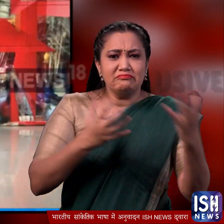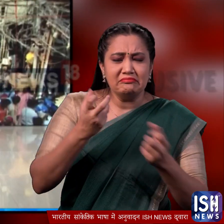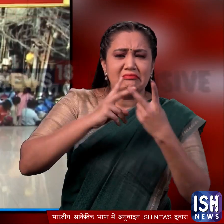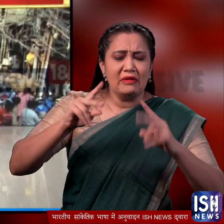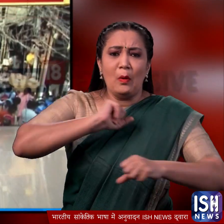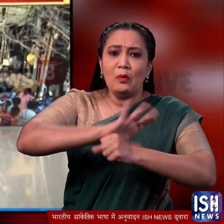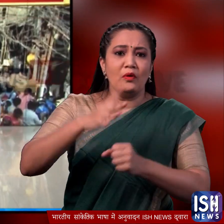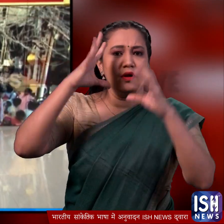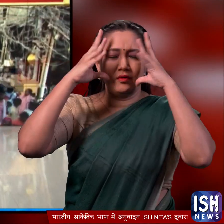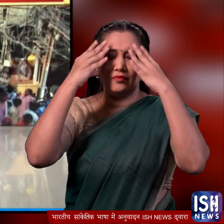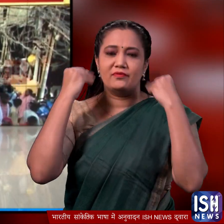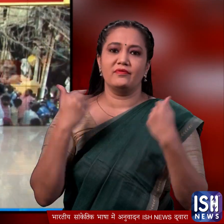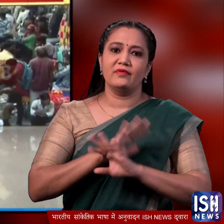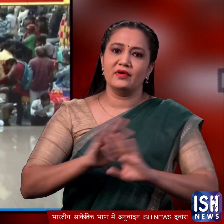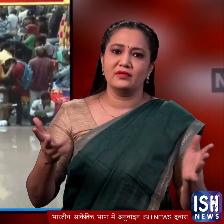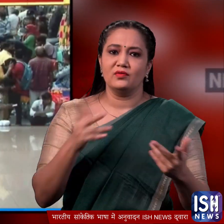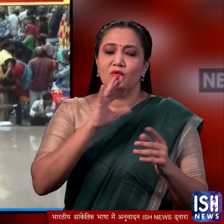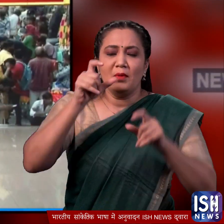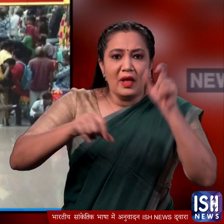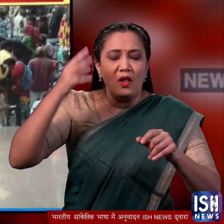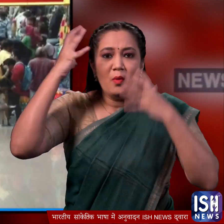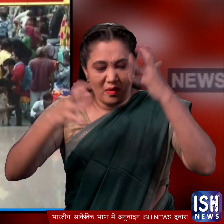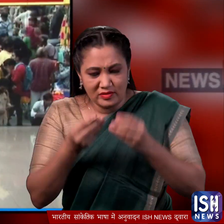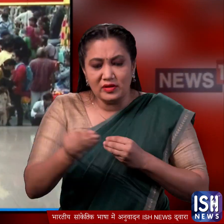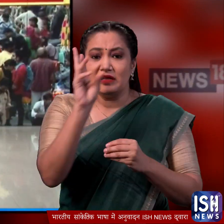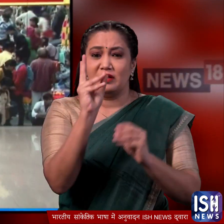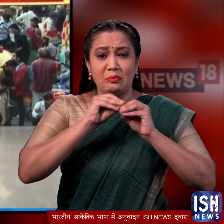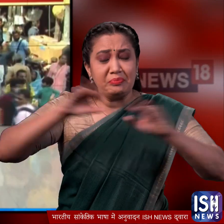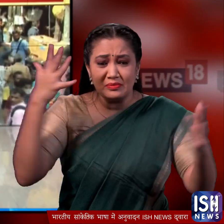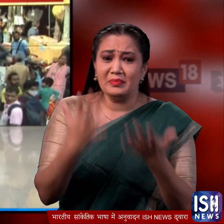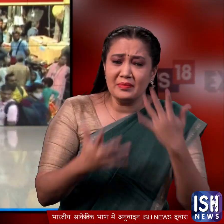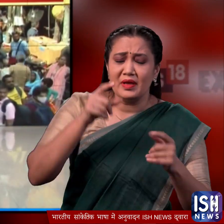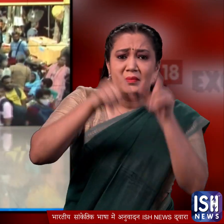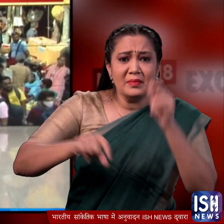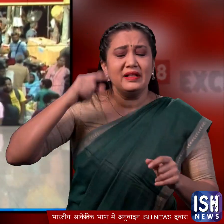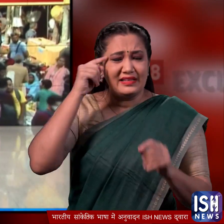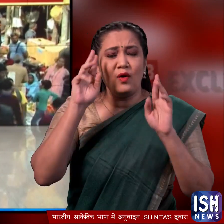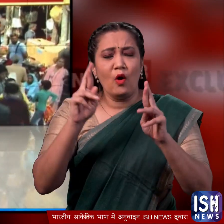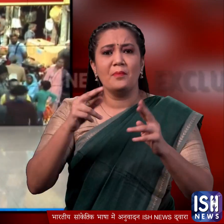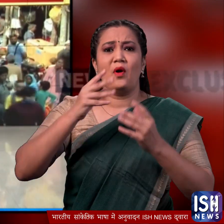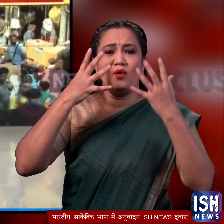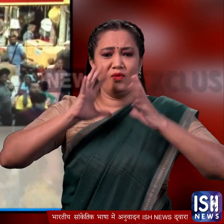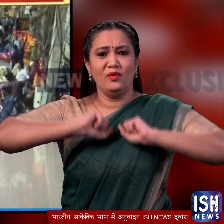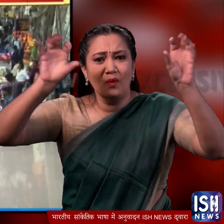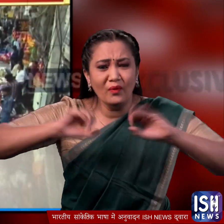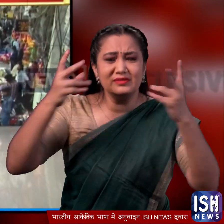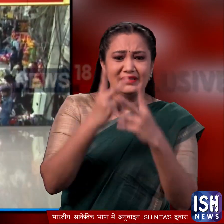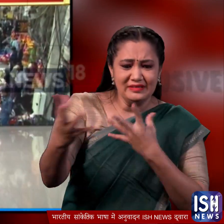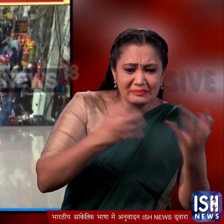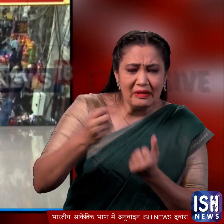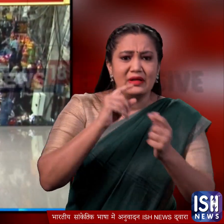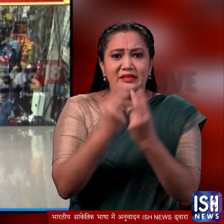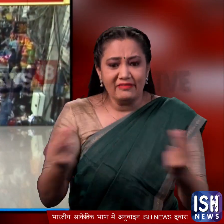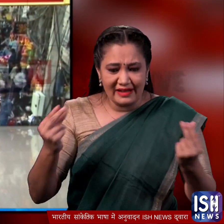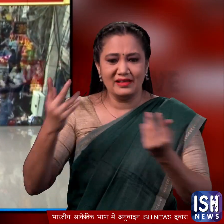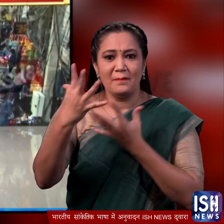भीड़ कोरोना की फिक्र करने वालों को डराने लगी। कोरोना की तीसरी लहर के अंदेशे के बावजूद ज्यादातर होलसेल मार्केट में दिवाली की खरीदारी